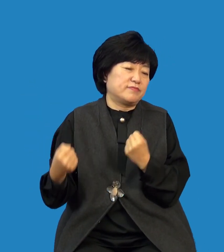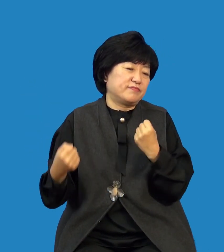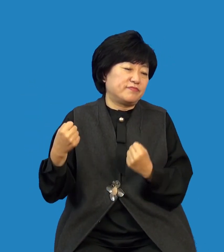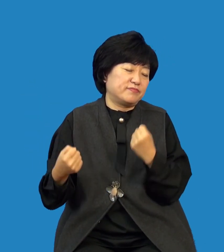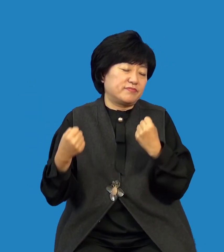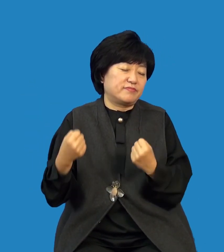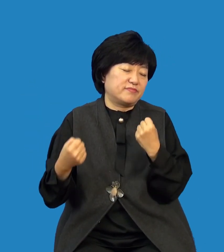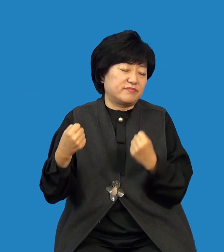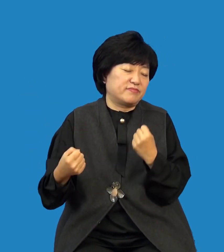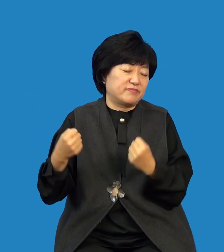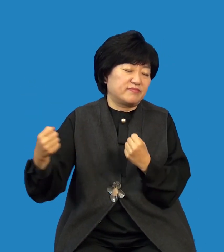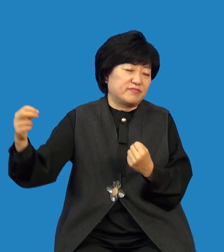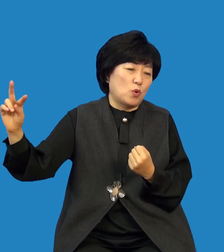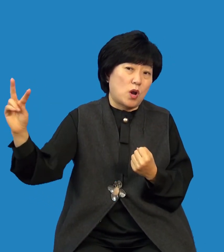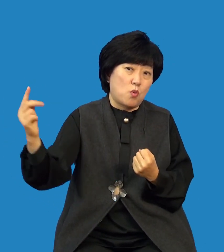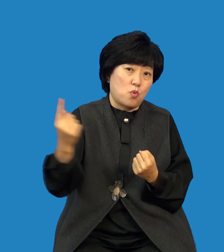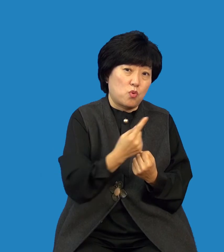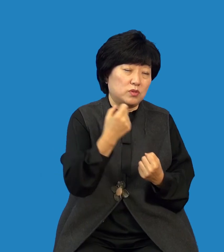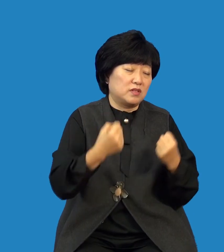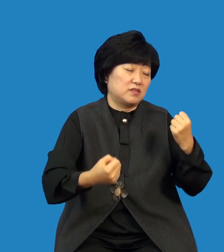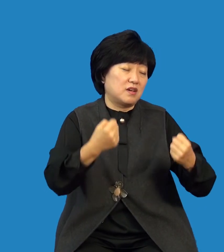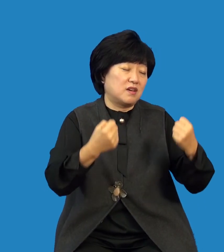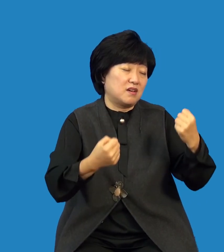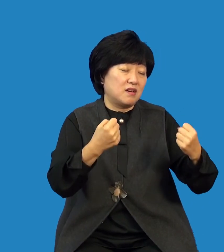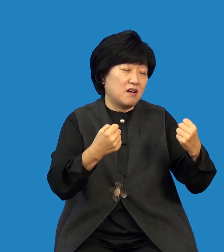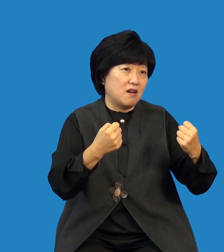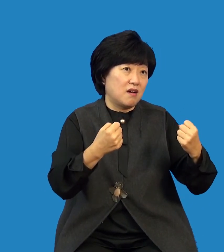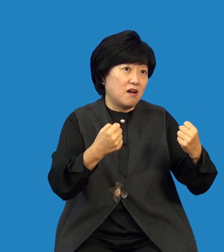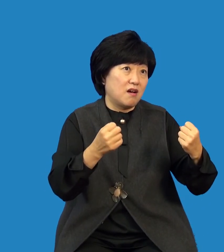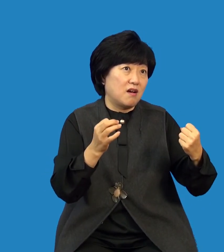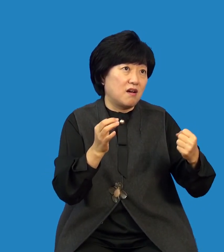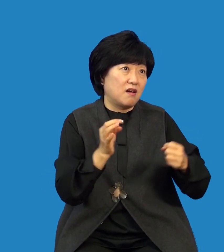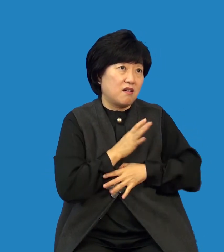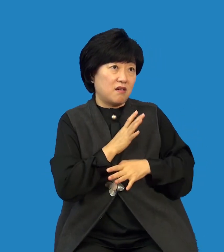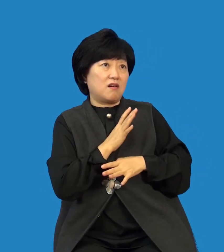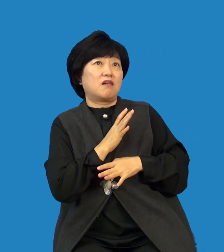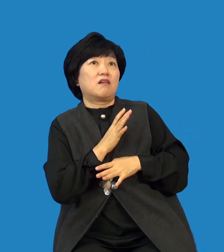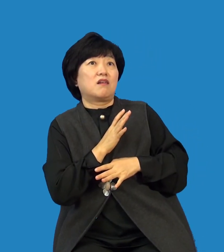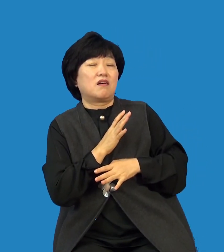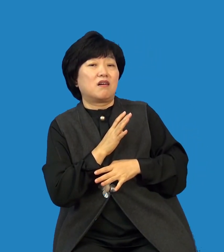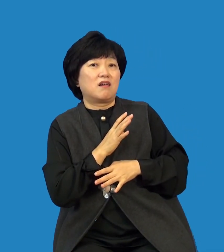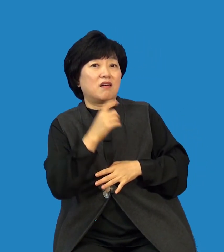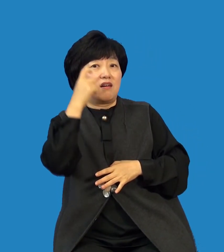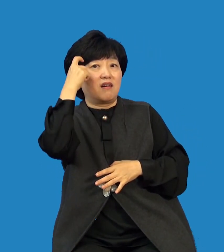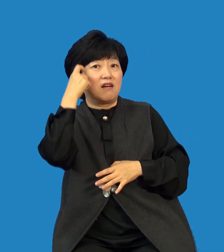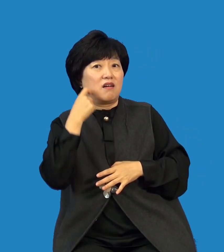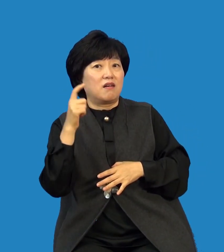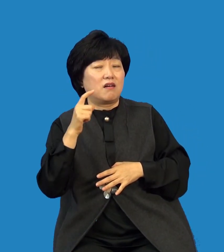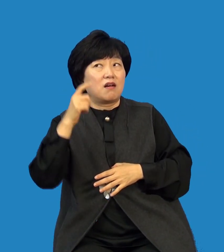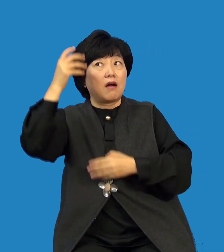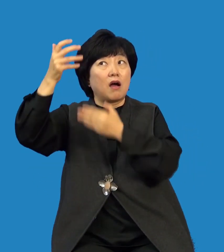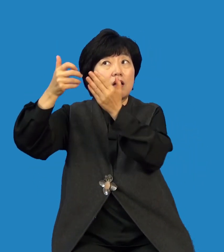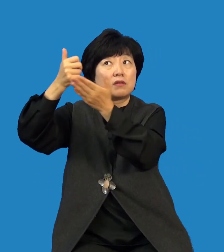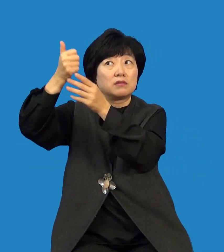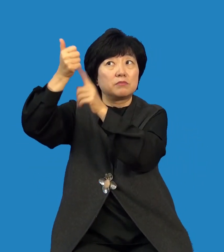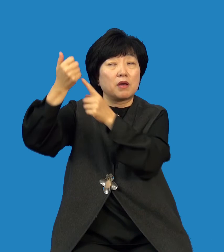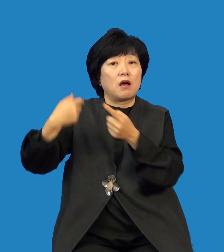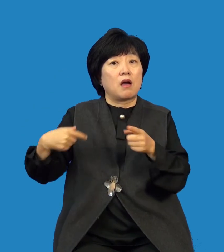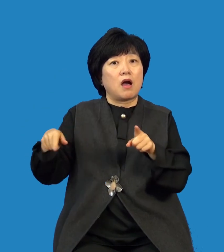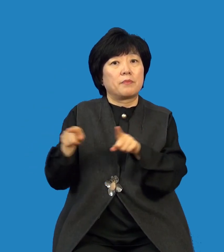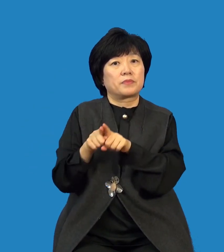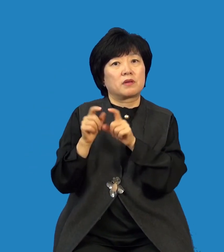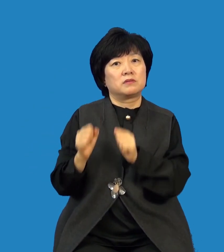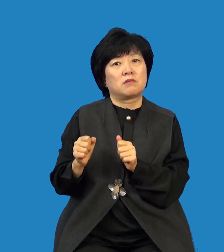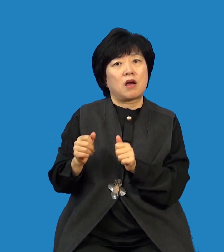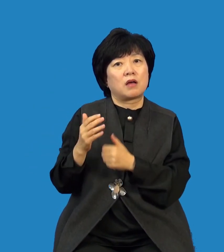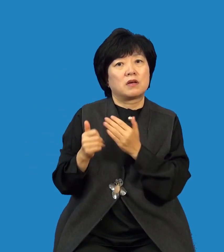안에요 하나님이 함께 계신 거야. 눈으로 본 건 아닙니다. 물론 느낌이 그렇다는 거예요. 이 차 안에 하나님이 함께 계신